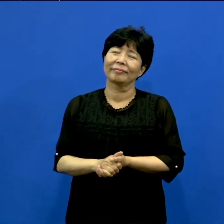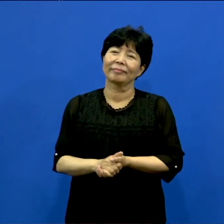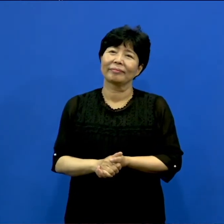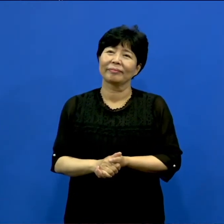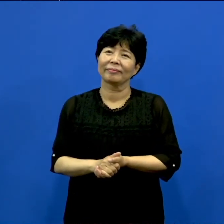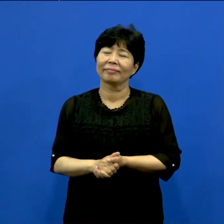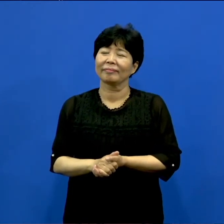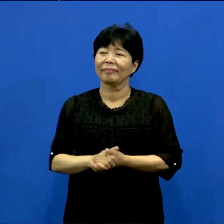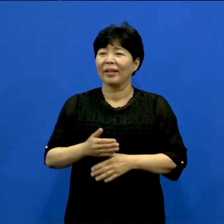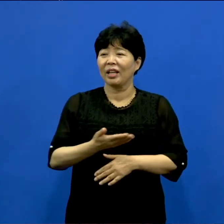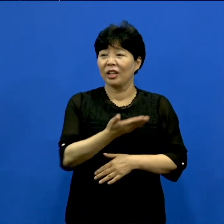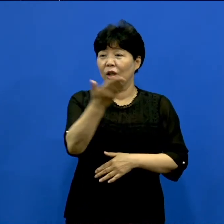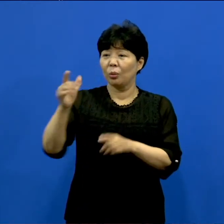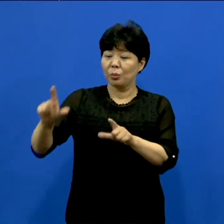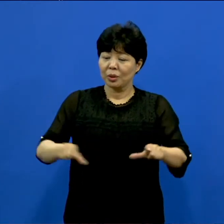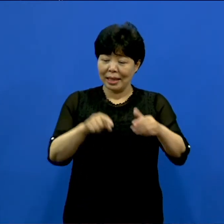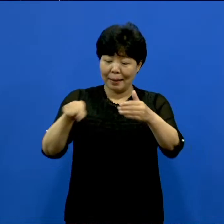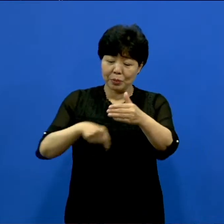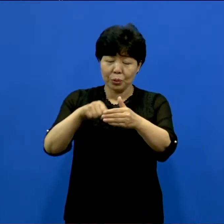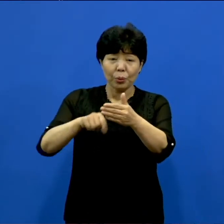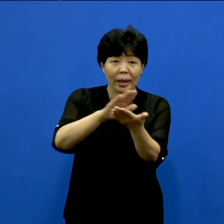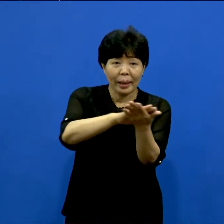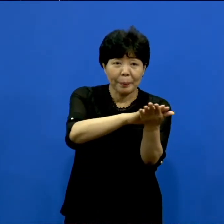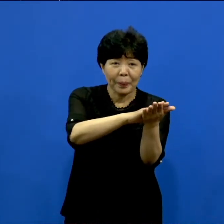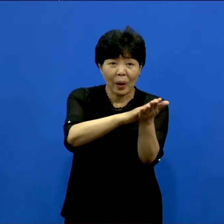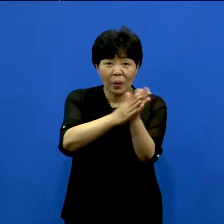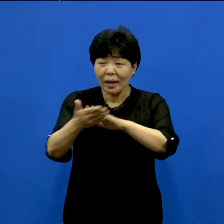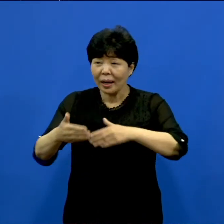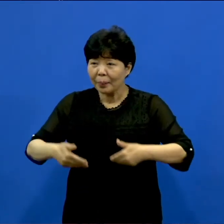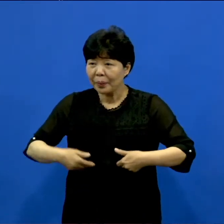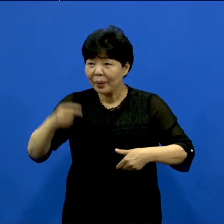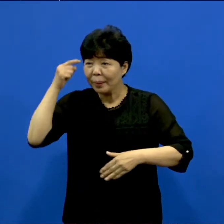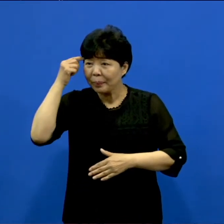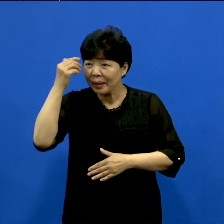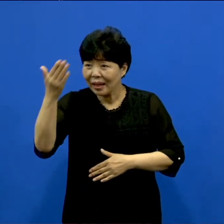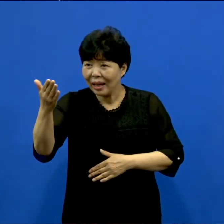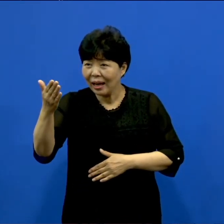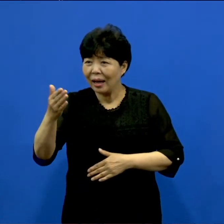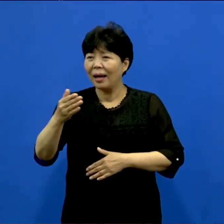여러분의 삶의 변화를 원합니까? 삶의 태도를 교정해야 됩니다. 핵심은 뭐예요?